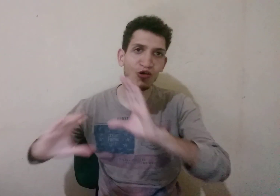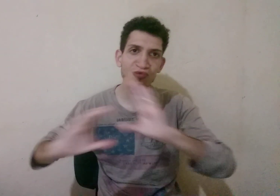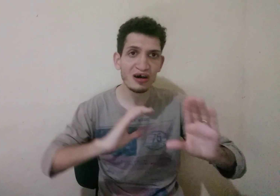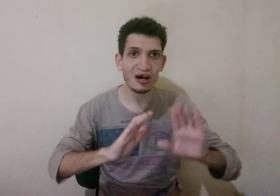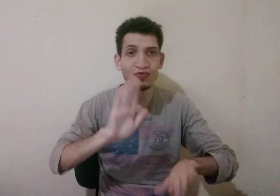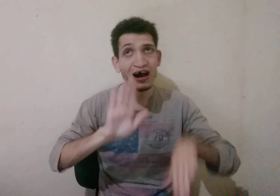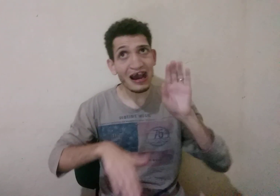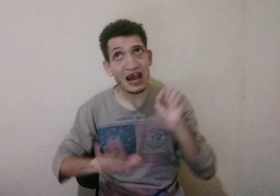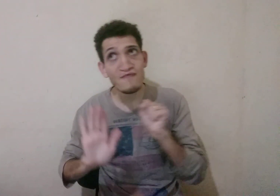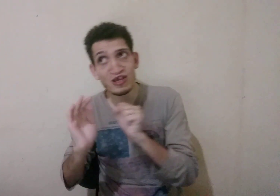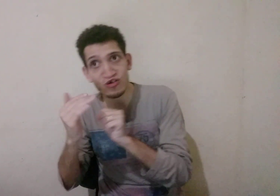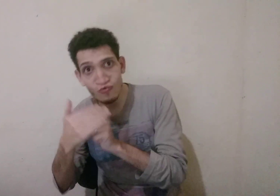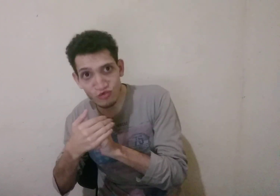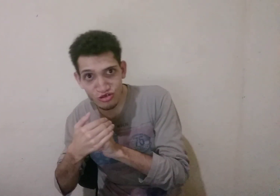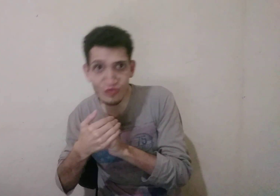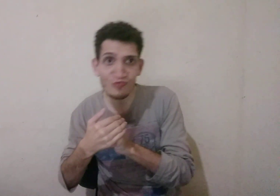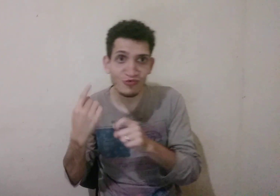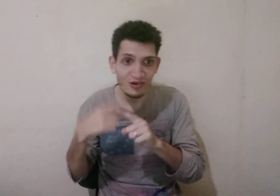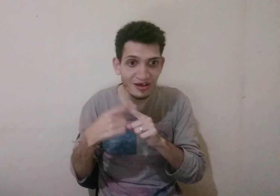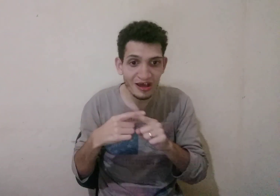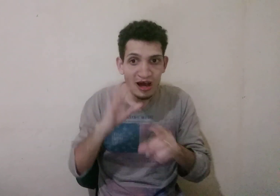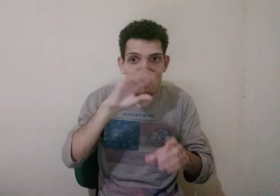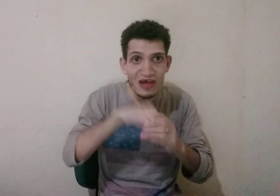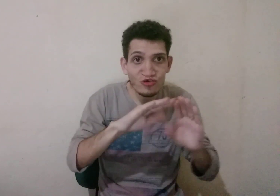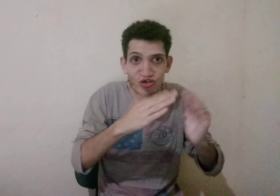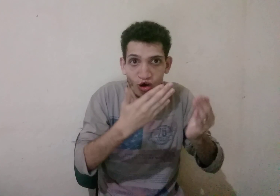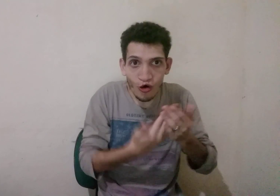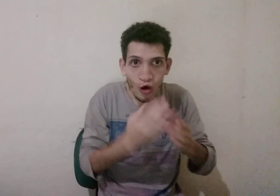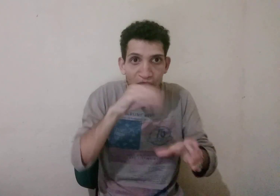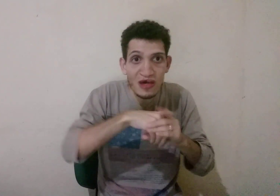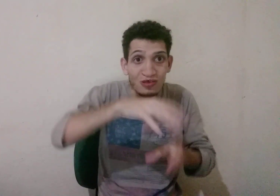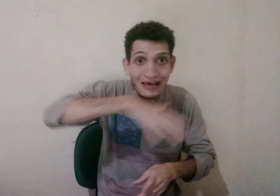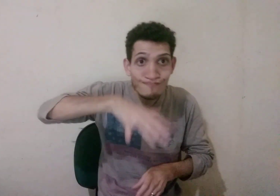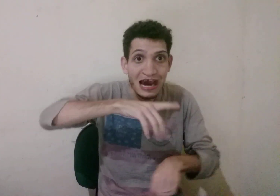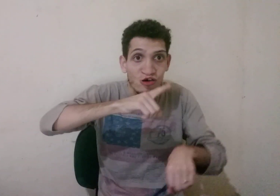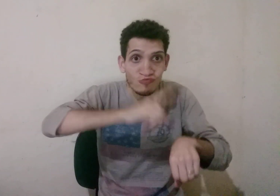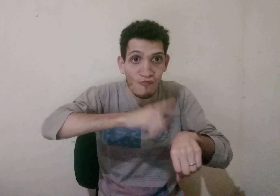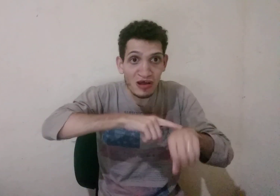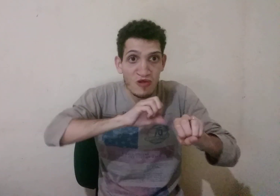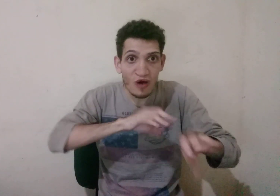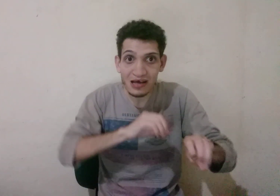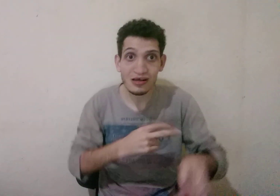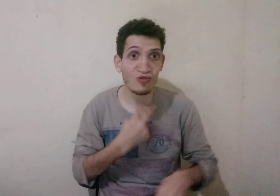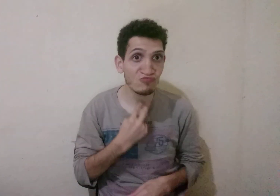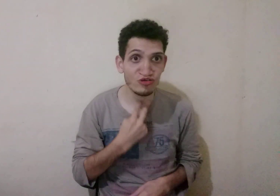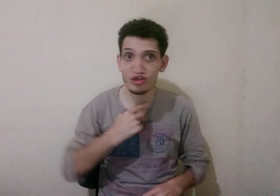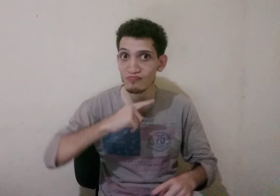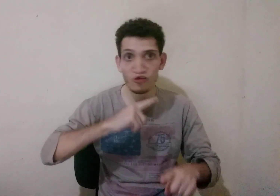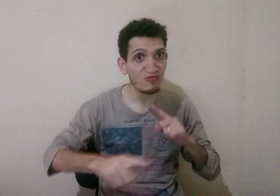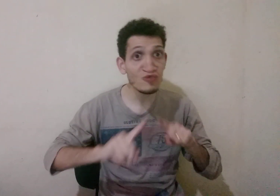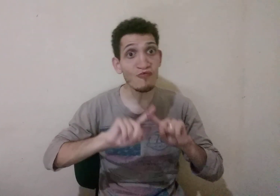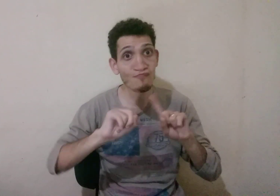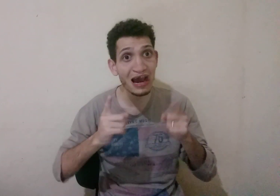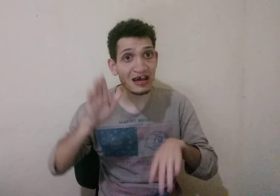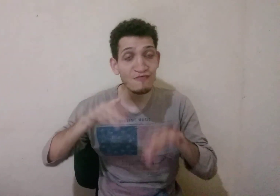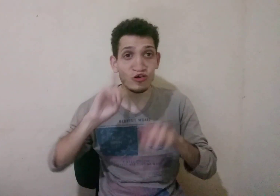comunicando, além de escondido, porque dentro de escola, dentro de espaço, no momento de educação não podia, proibido, mas além